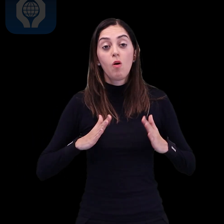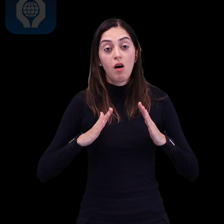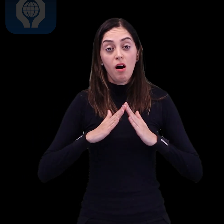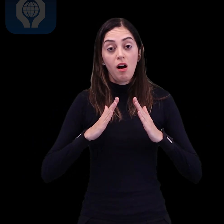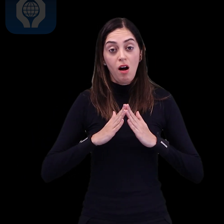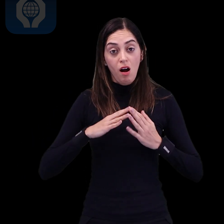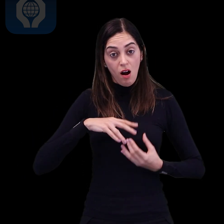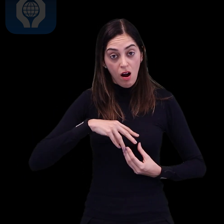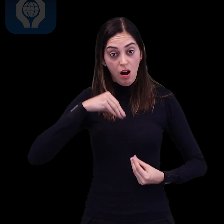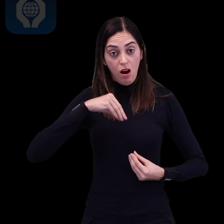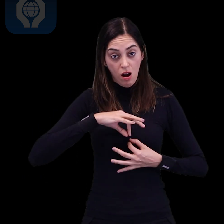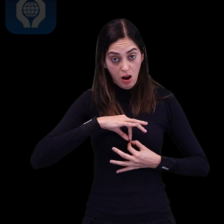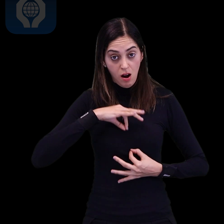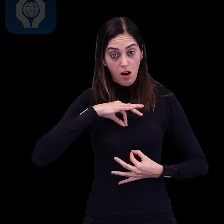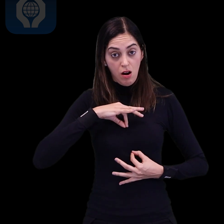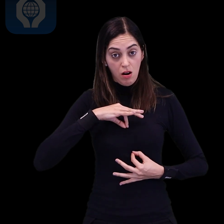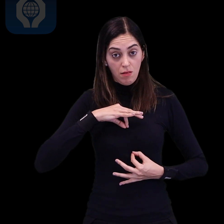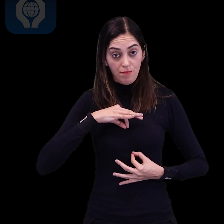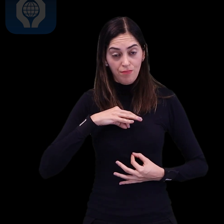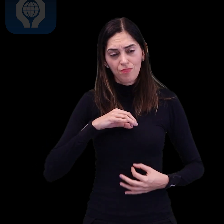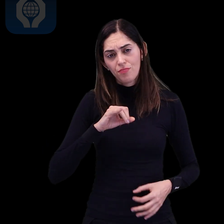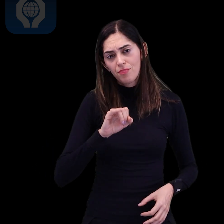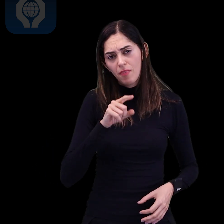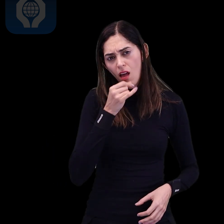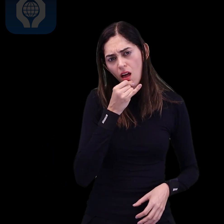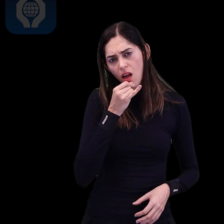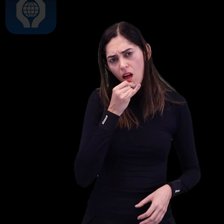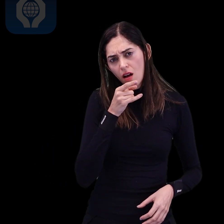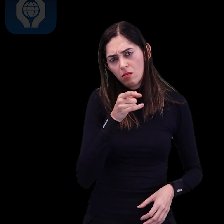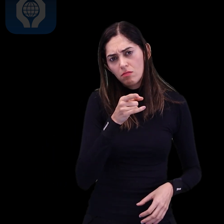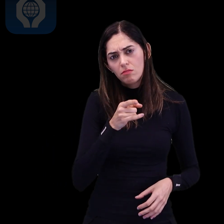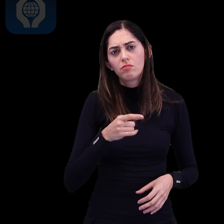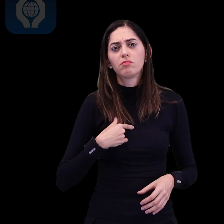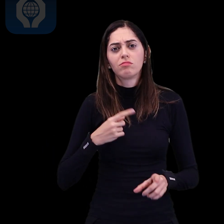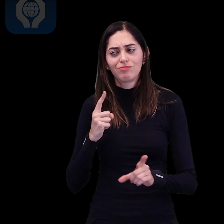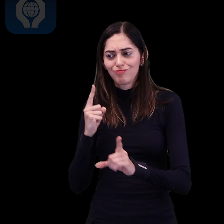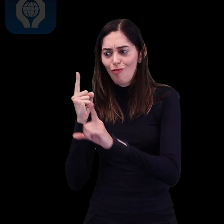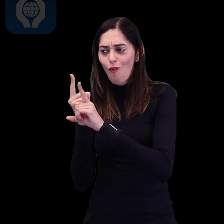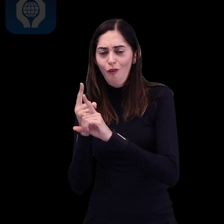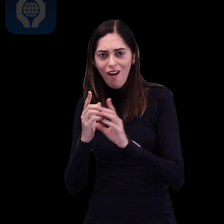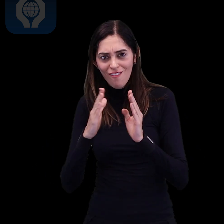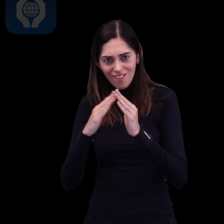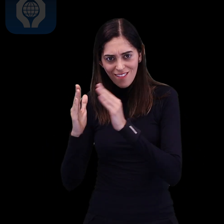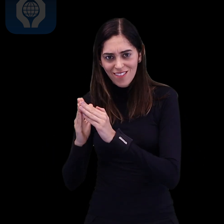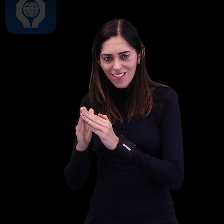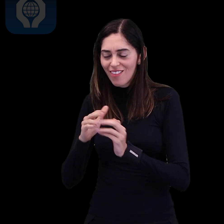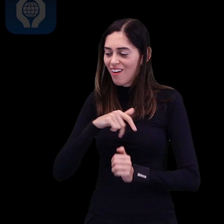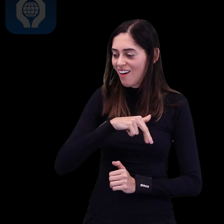e o espírito. Quando você quer encontrar seus vizinhos, vai à casa deles.